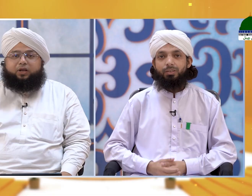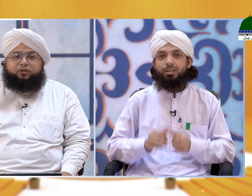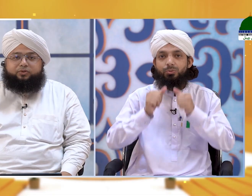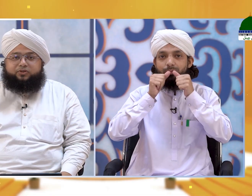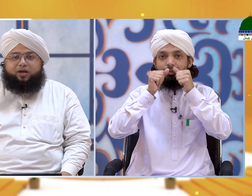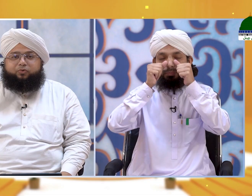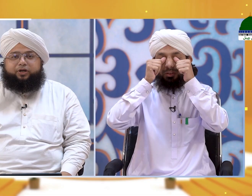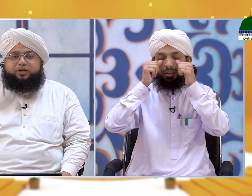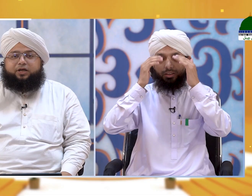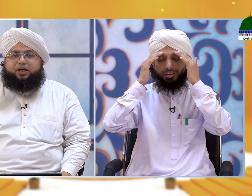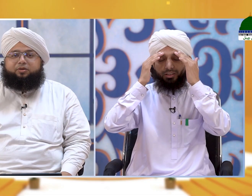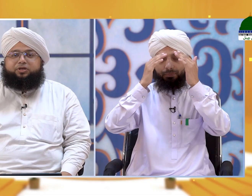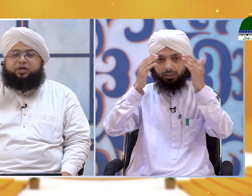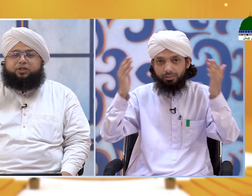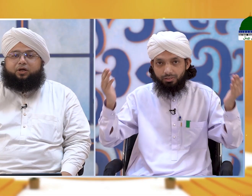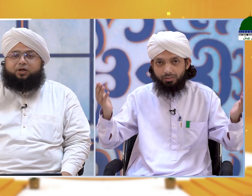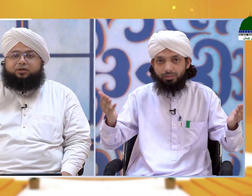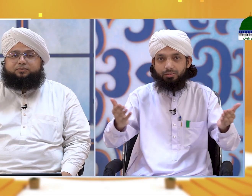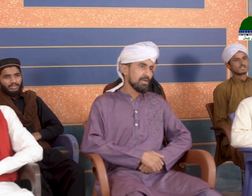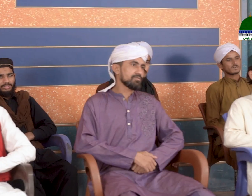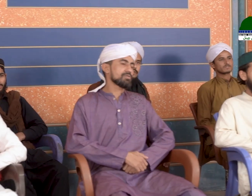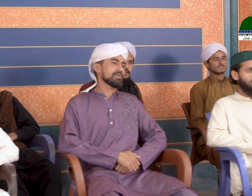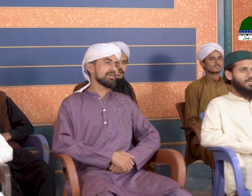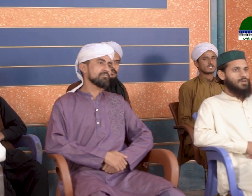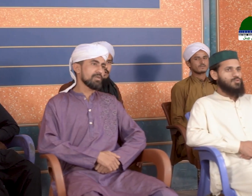الصلاة والسلام علیک یا نبی اللہ